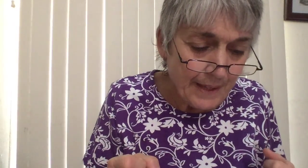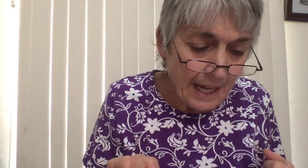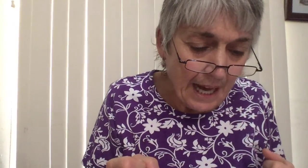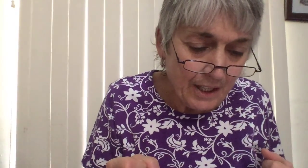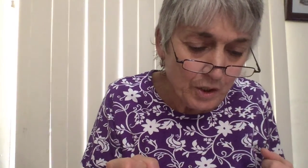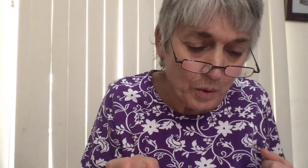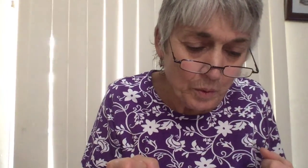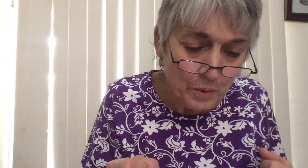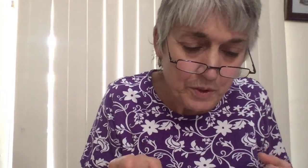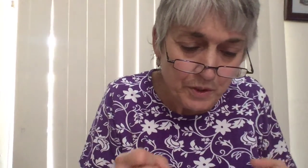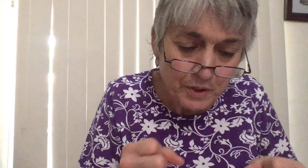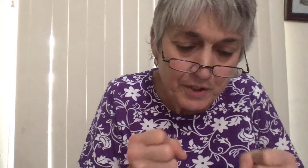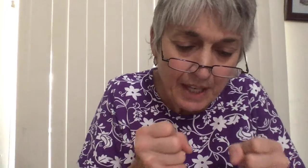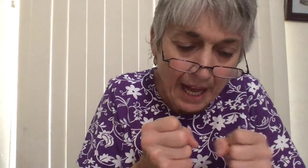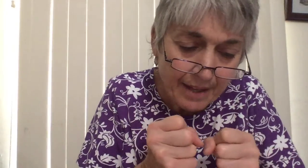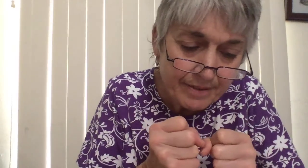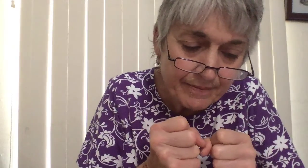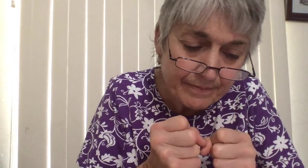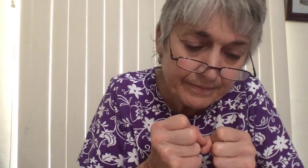à cause de ça,